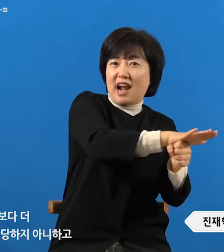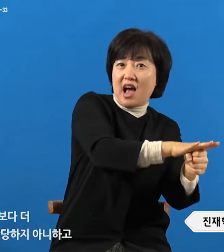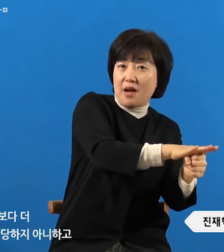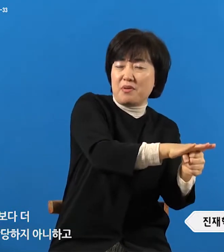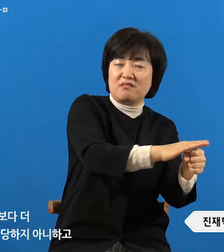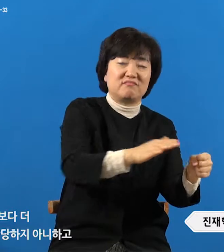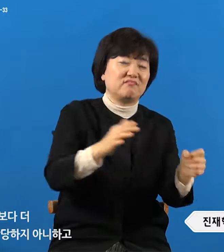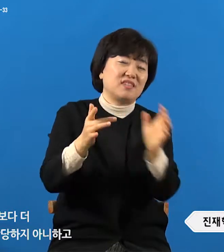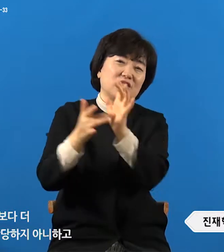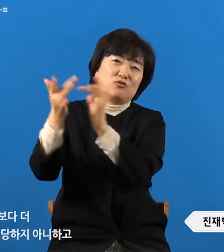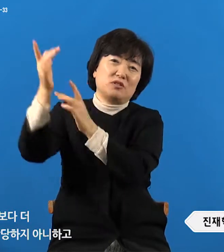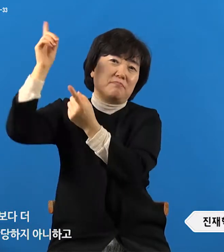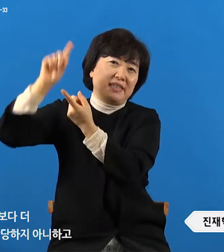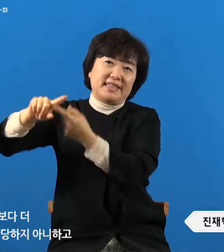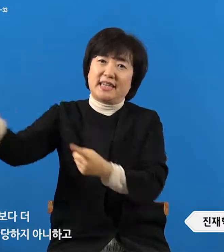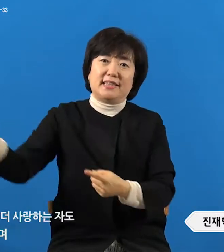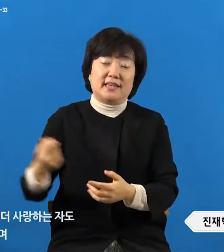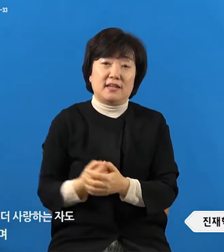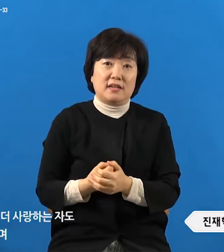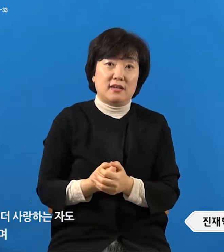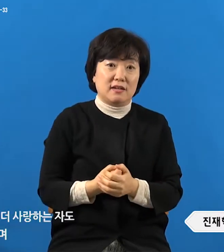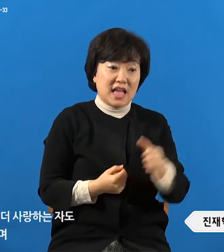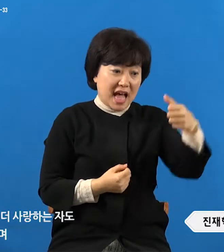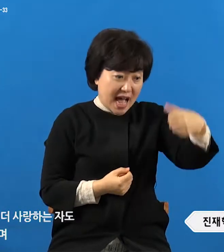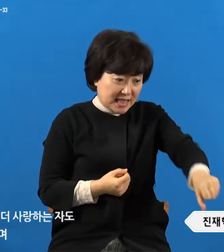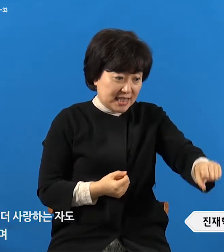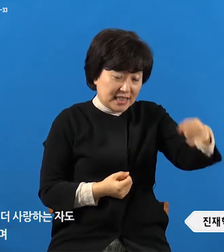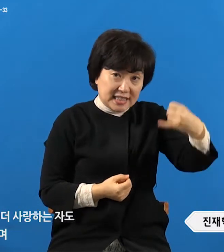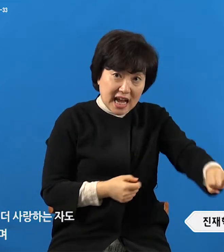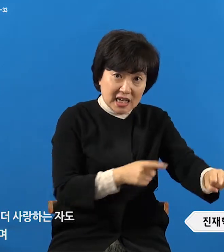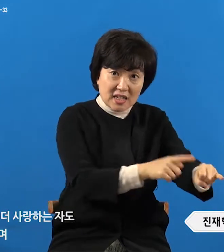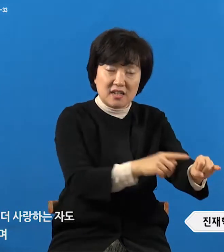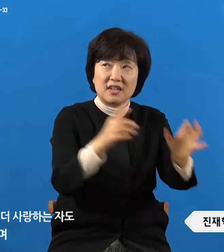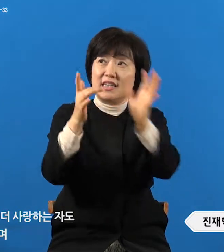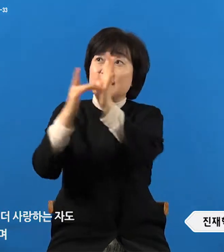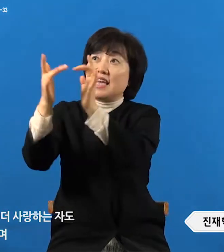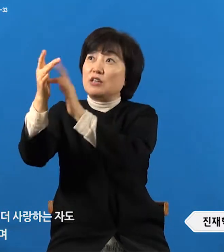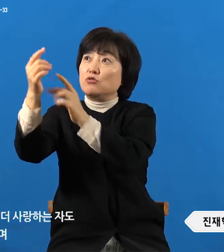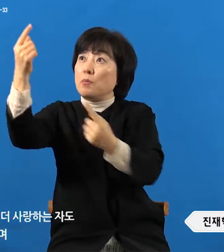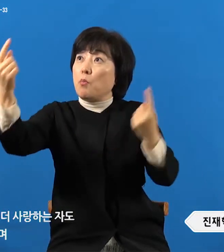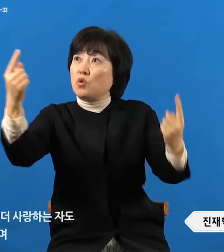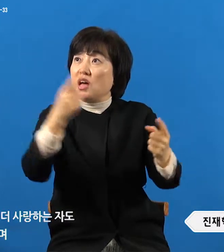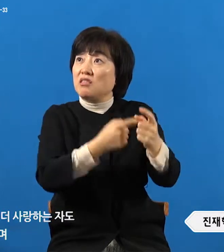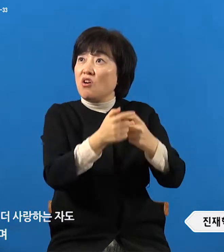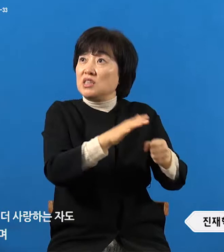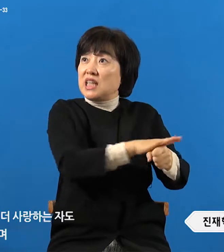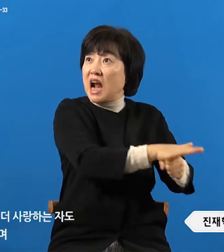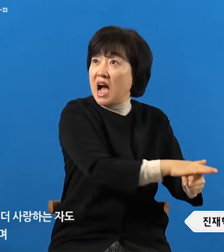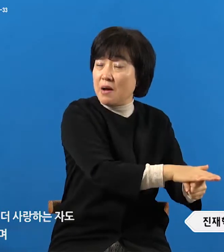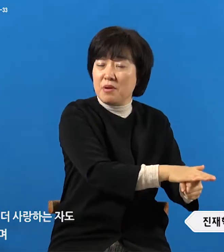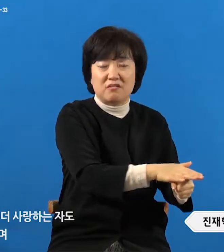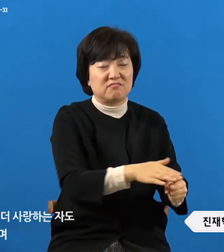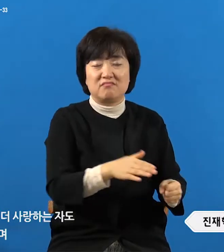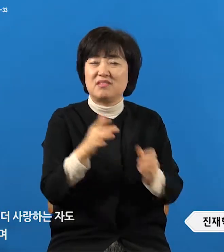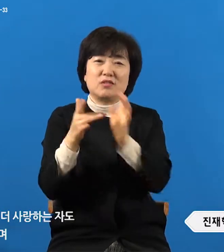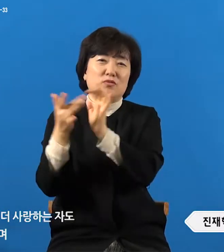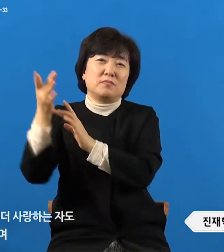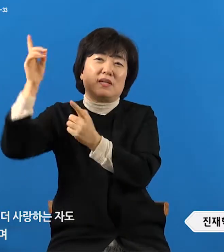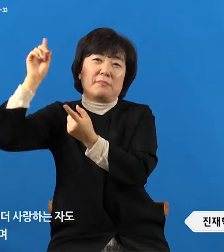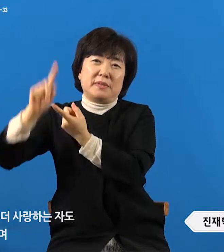내게 합당하지 아니하고 아들이나 딸을 나보다 더 사랑하는 자도 내게